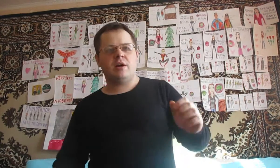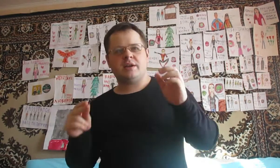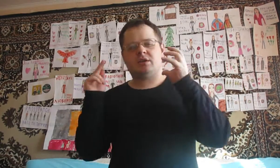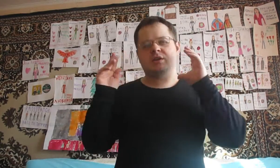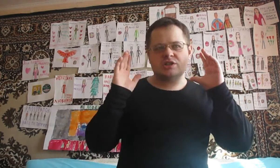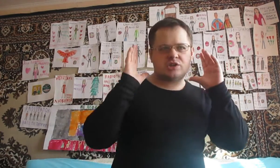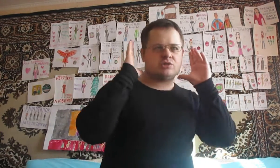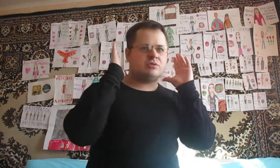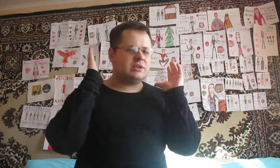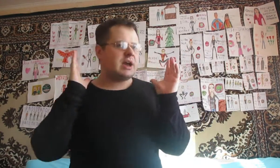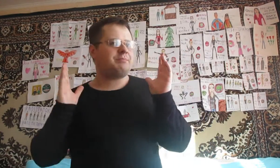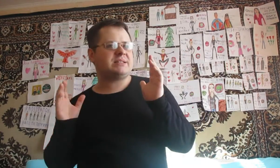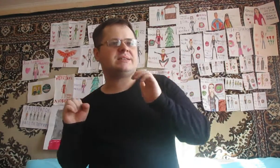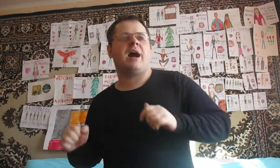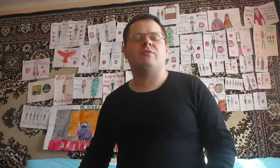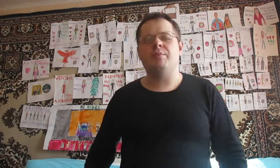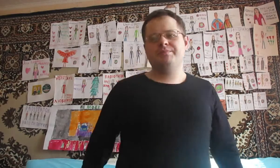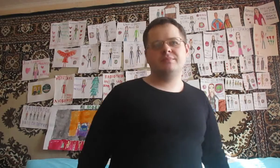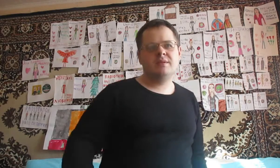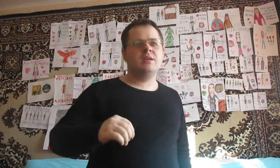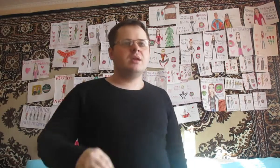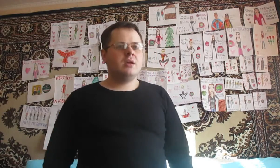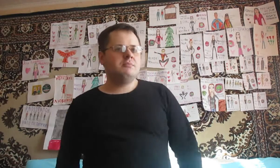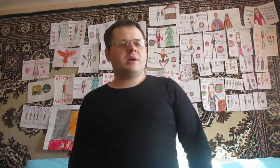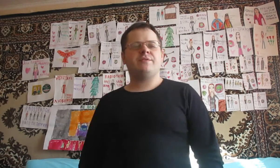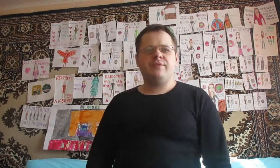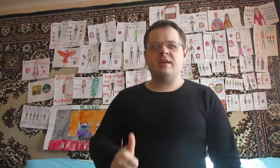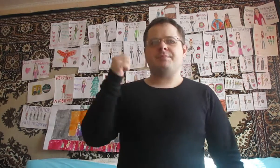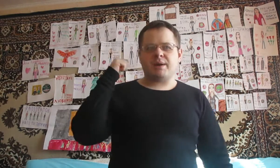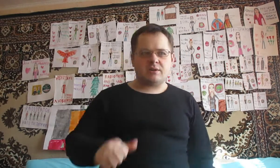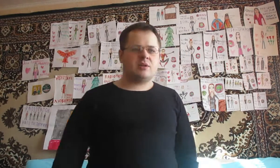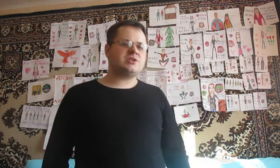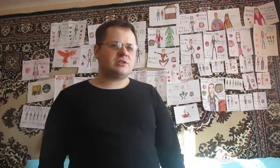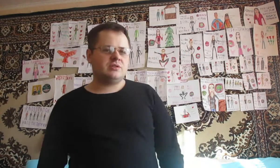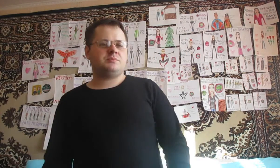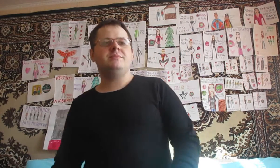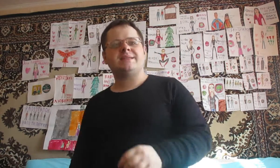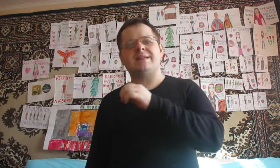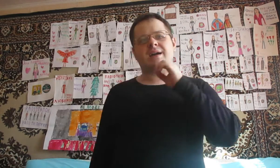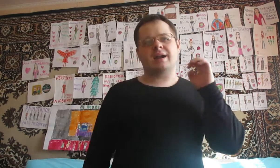Кролик рожа, чую я подставу. Мафия, похоже, тут место